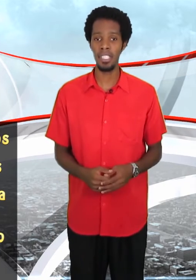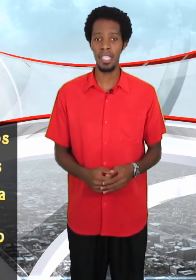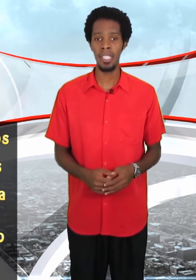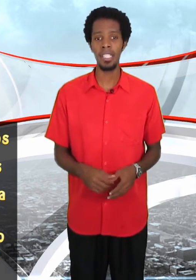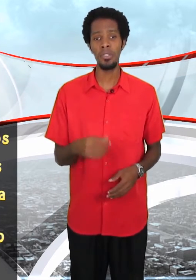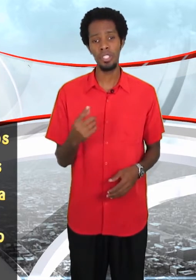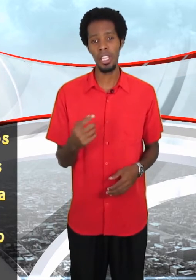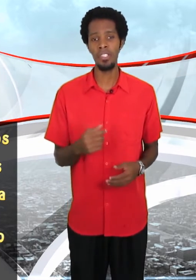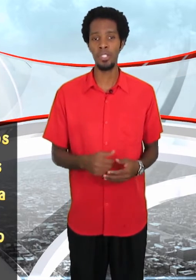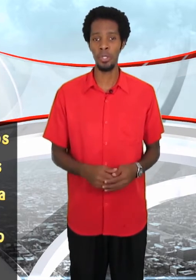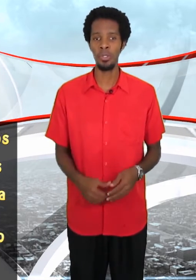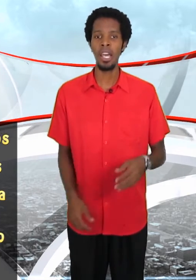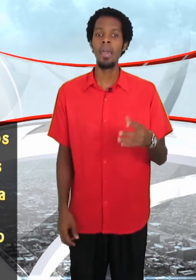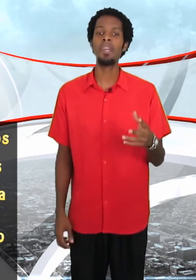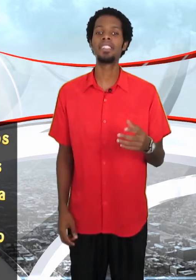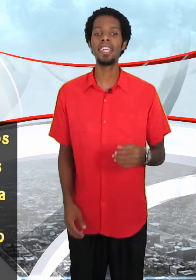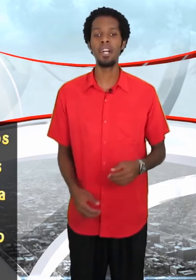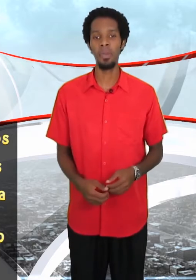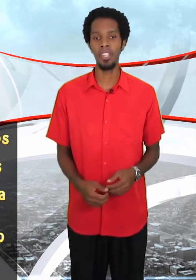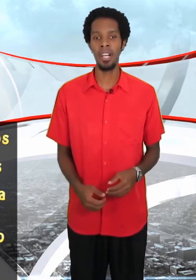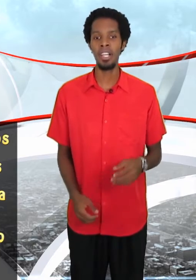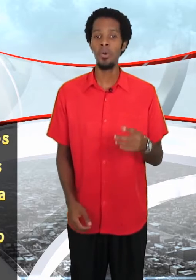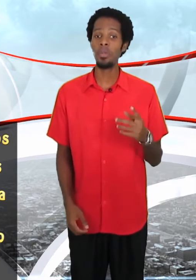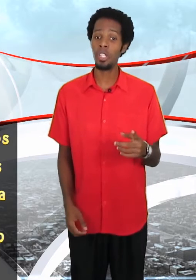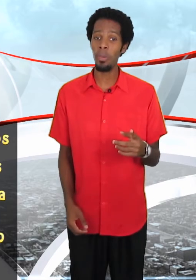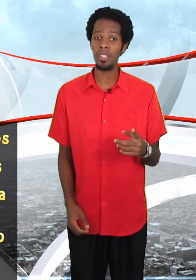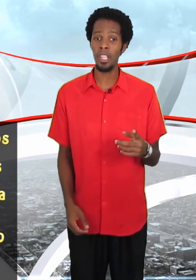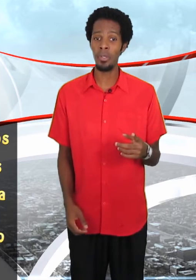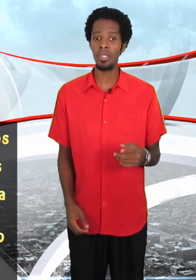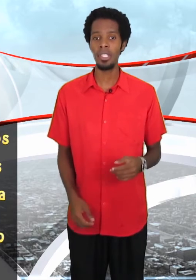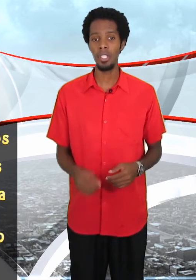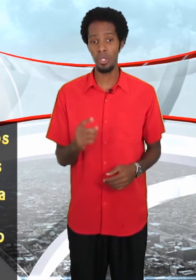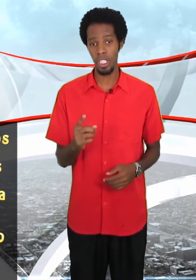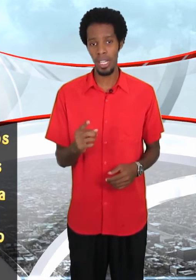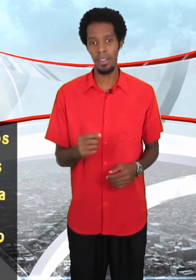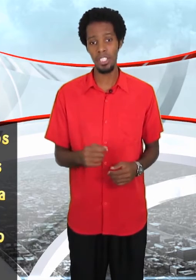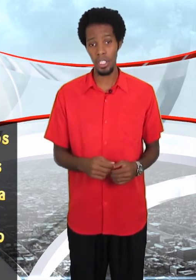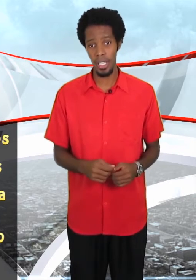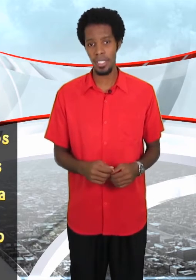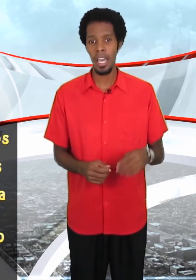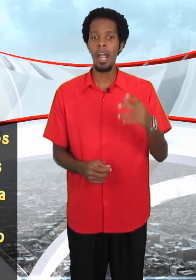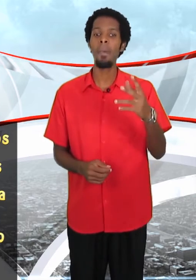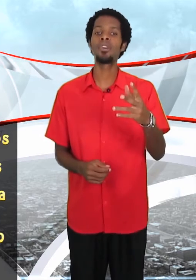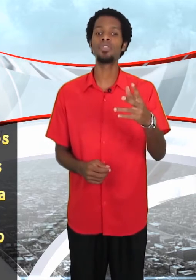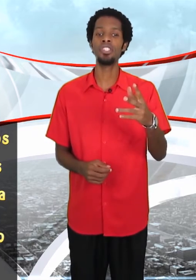Cristina, e no dia 21, Messias de Almeida, Udilon Mateus, e no dia 23, Marcos